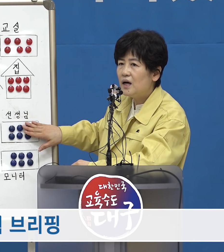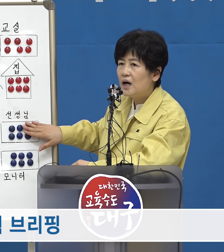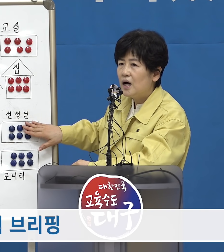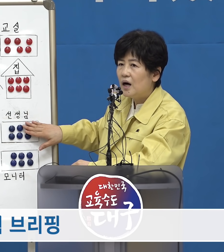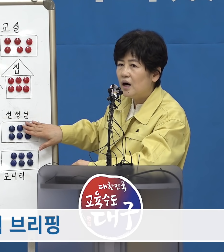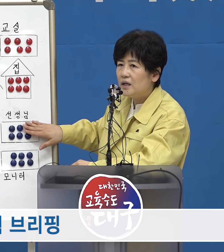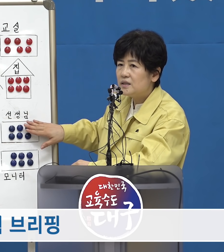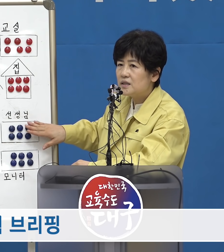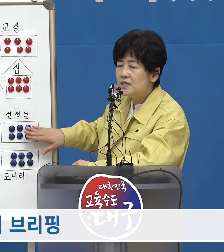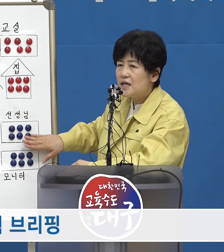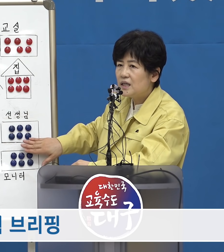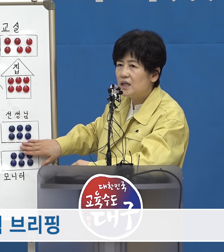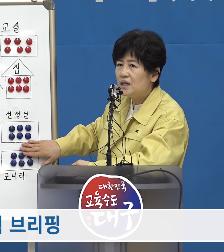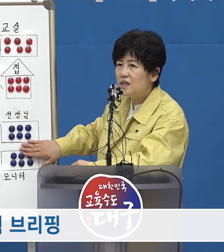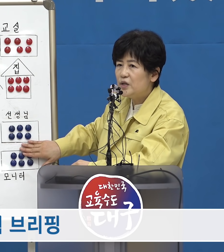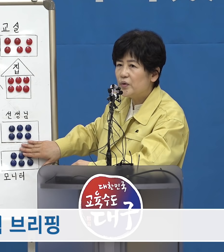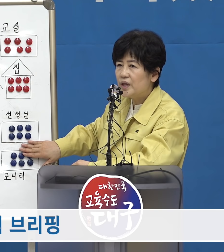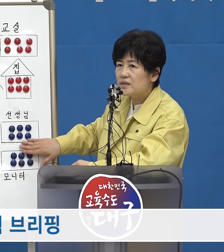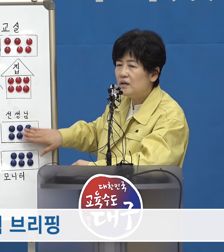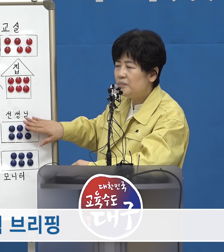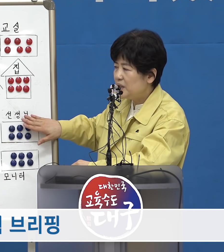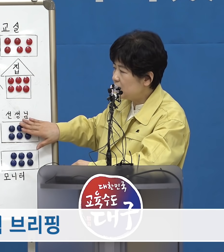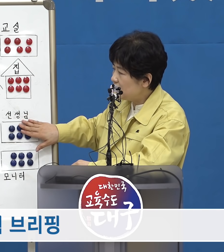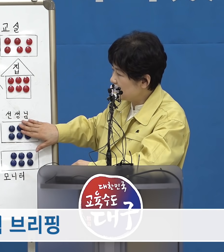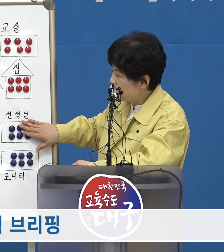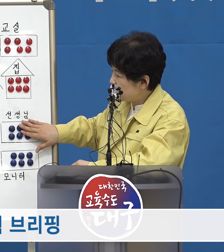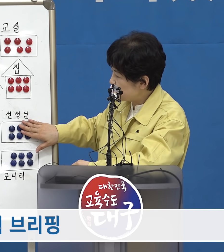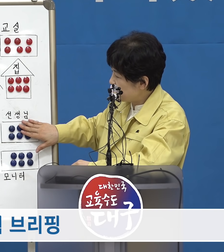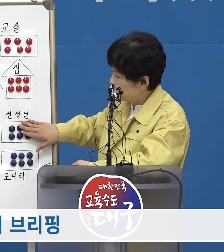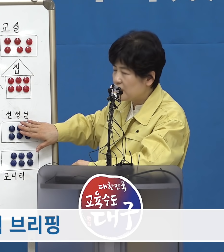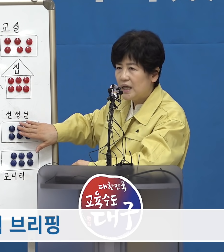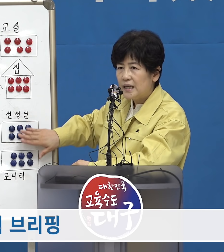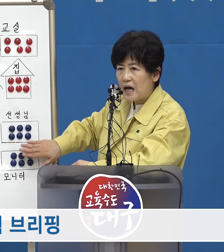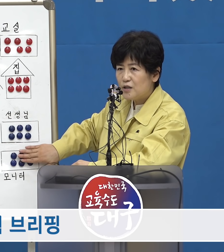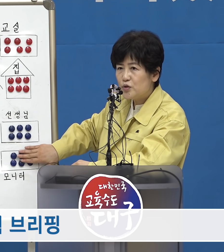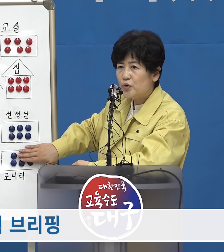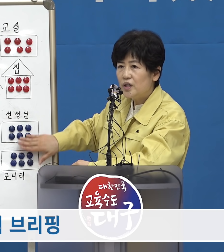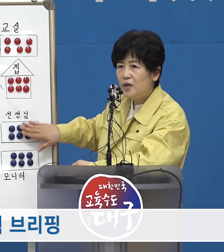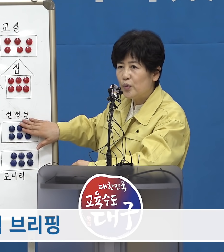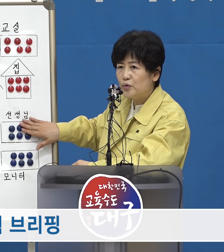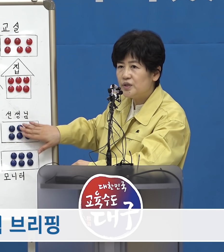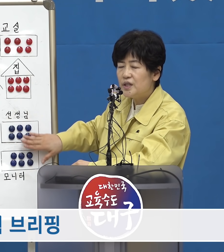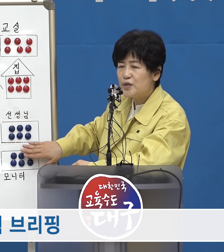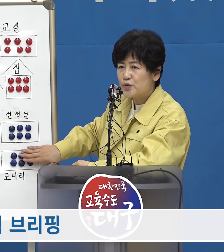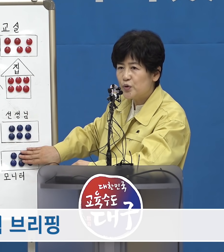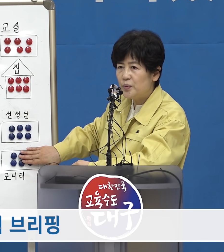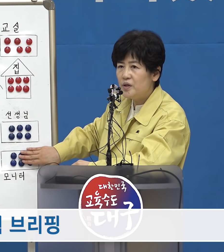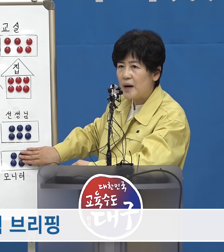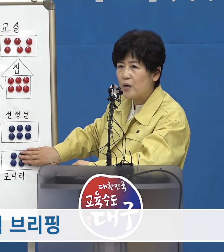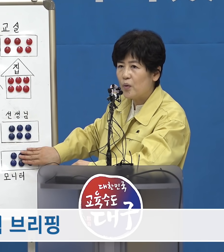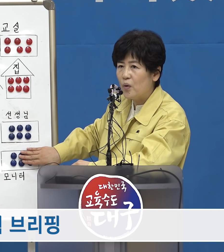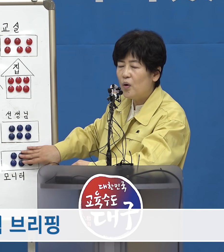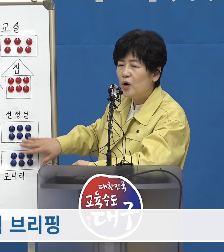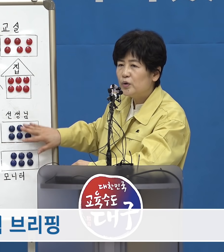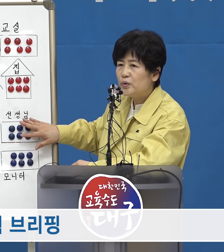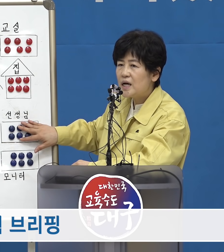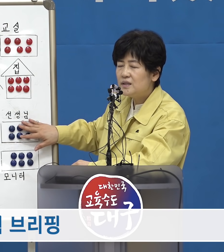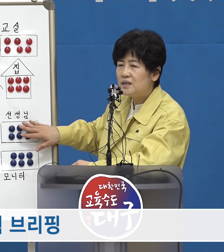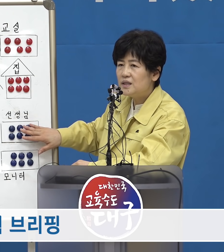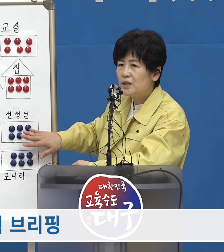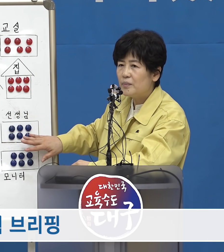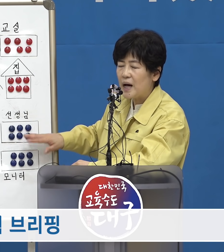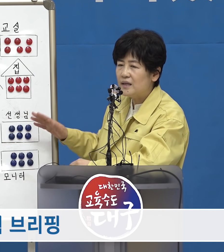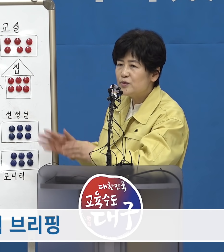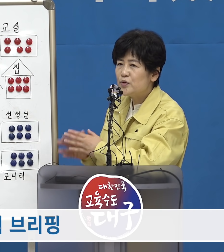화면이나 전자기기를 이용해서 미러링을 해주면 양쪽이 동시에 수업을 받고